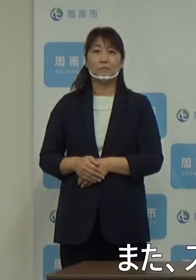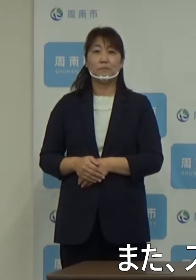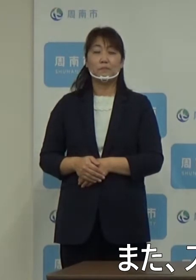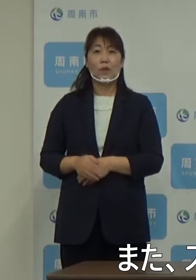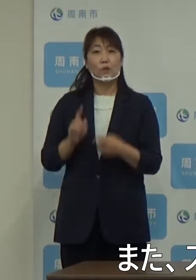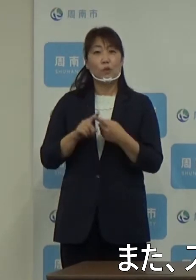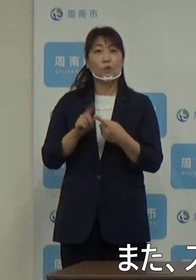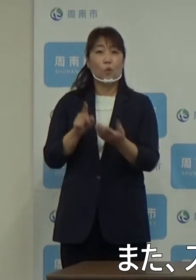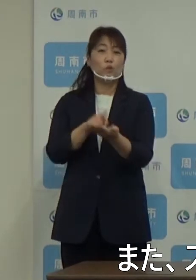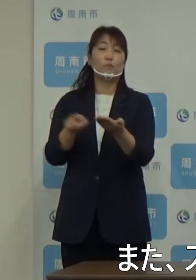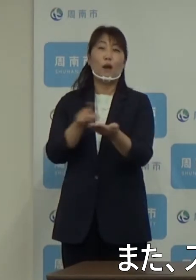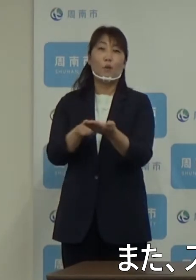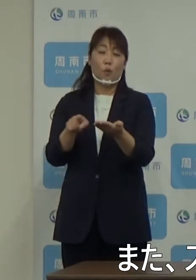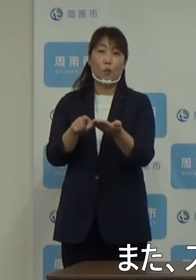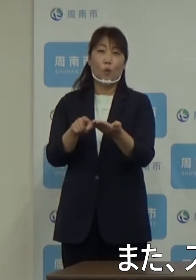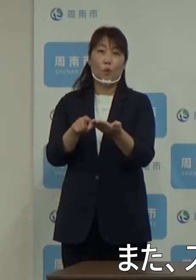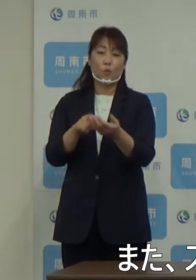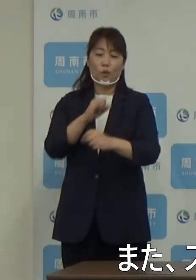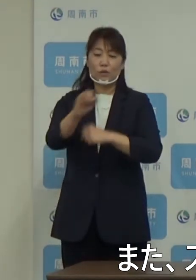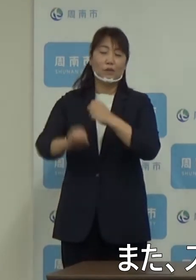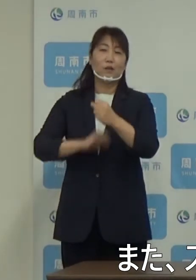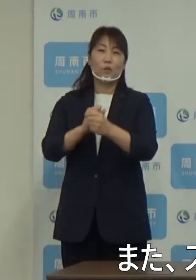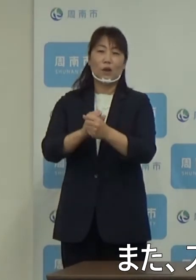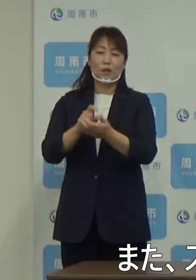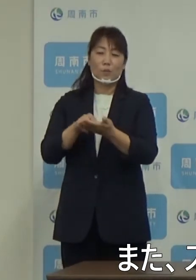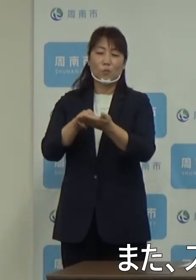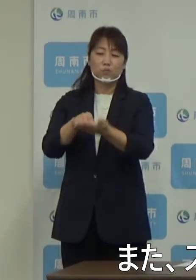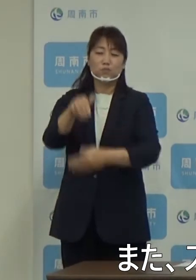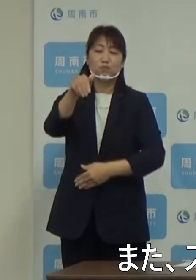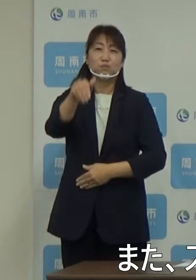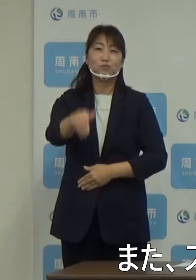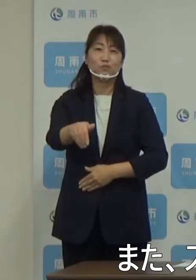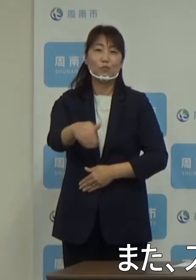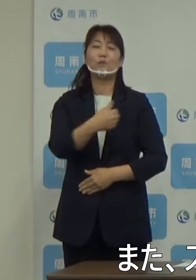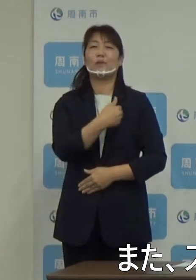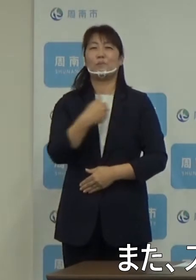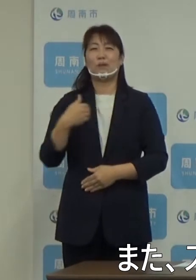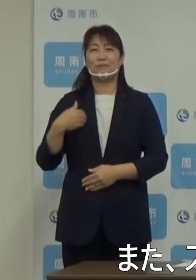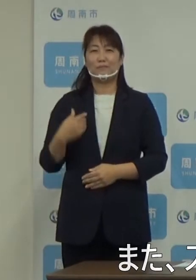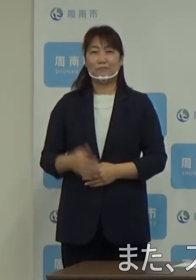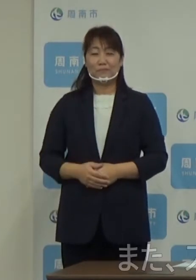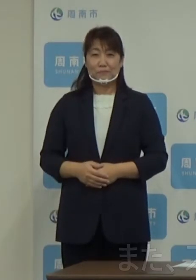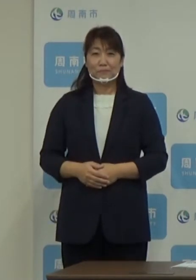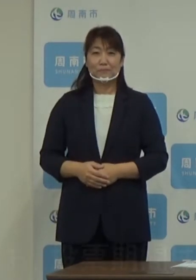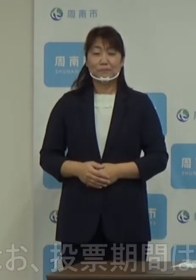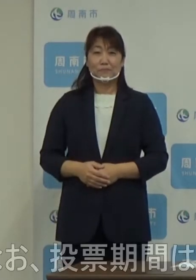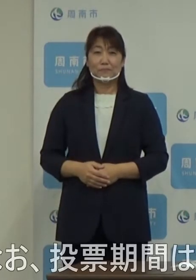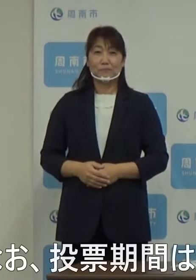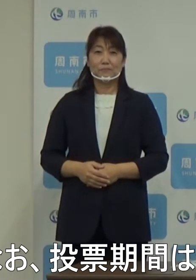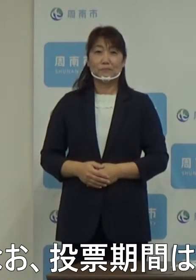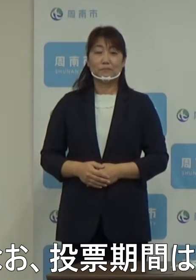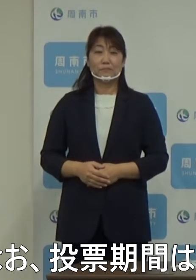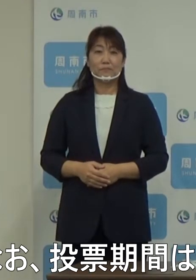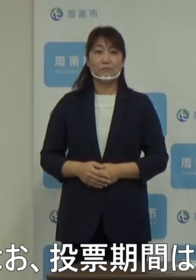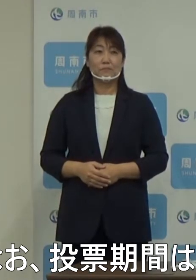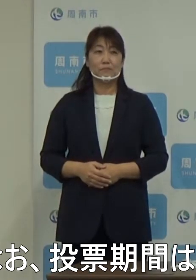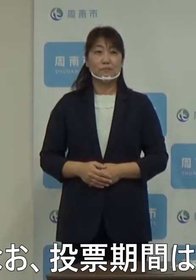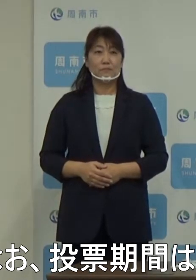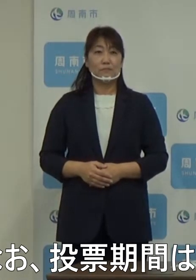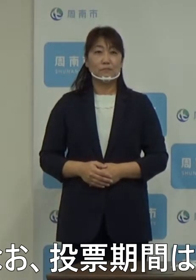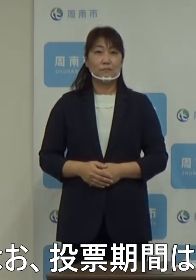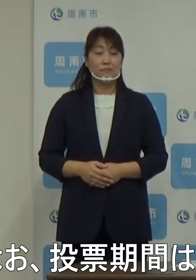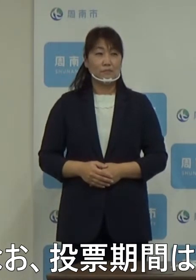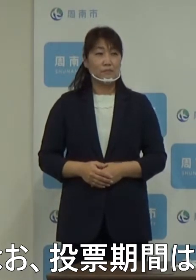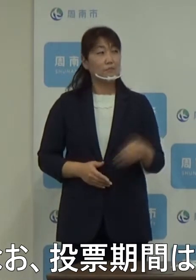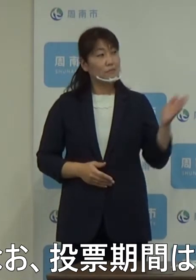またスマートフォンの特設サイトからも投票していただけるようになっています。なおこちらに出